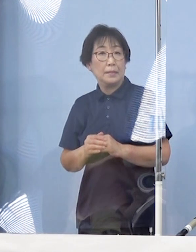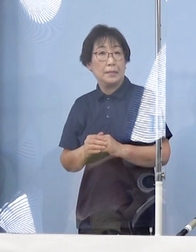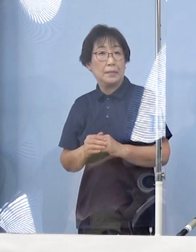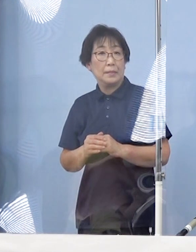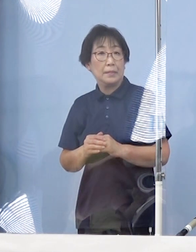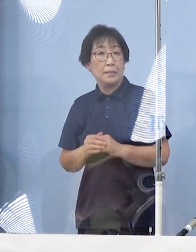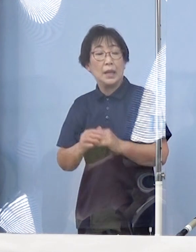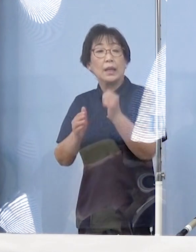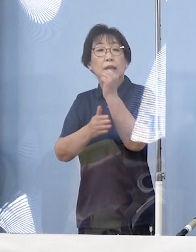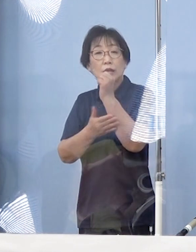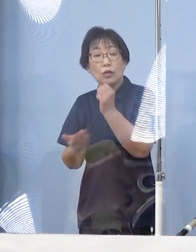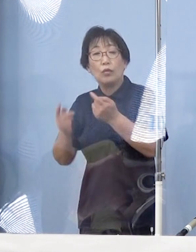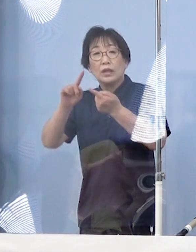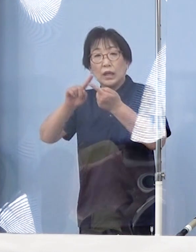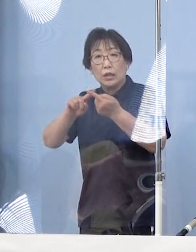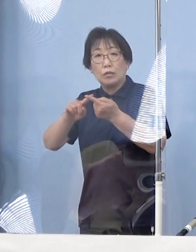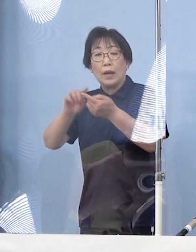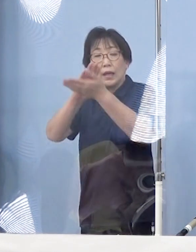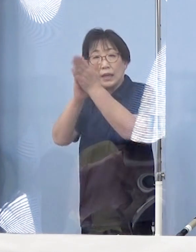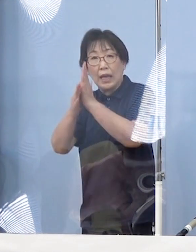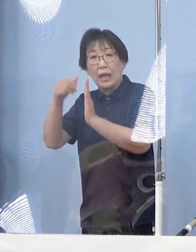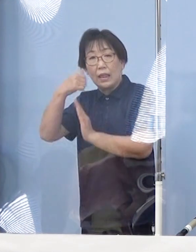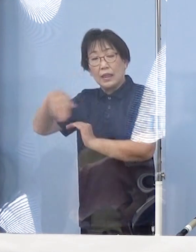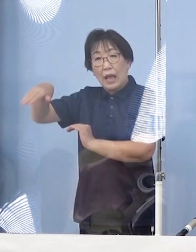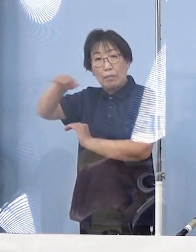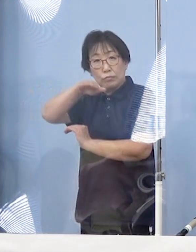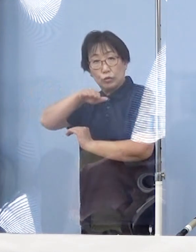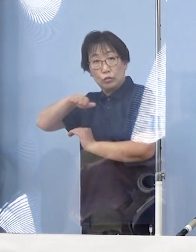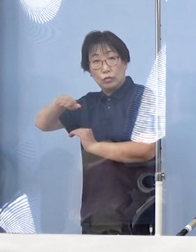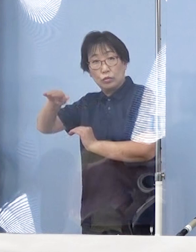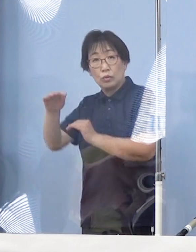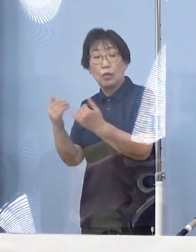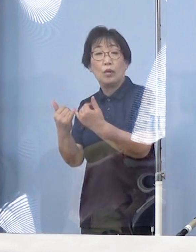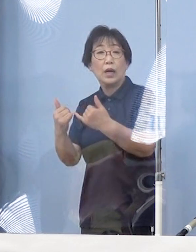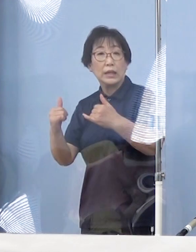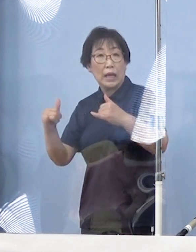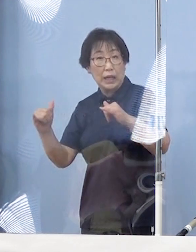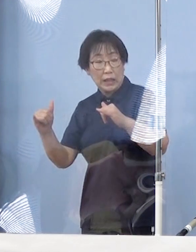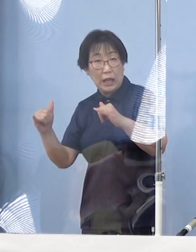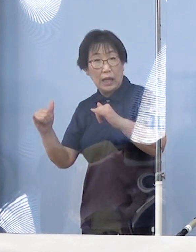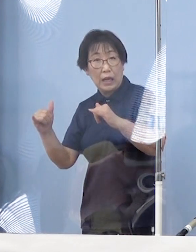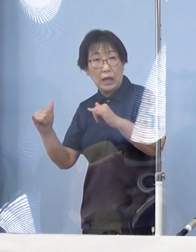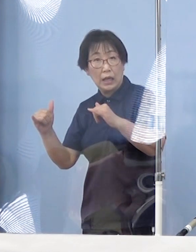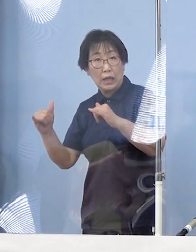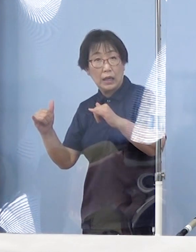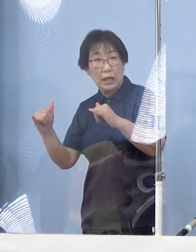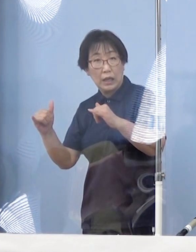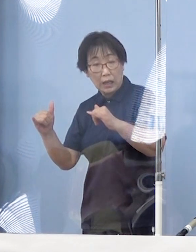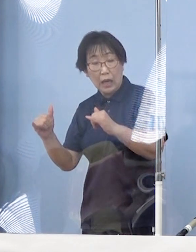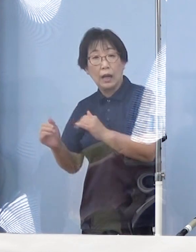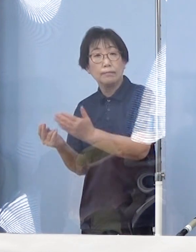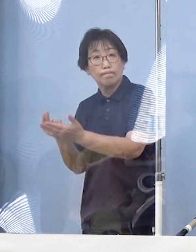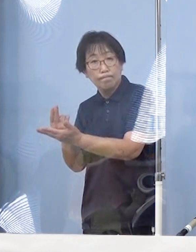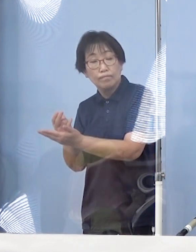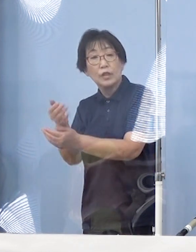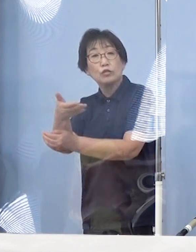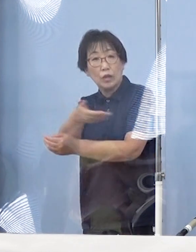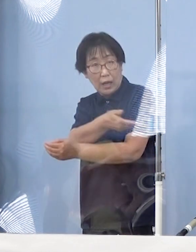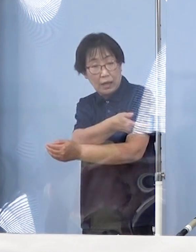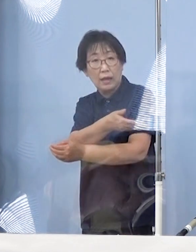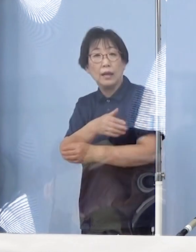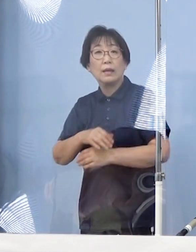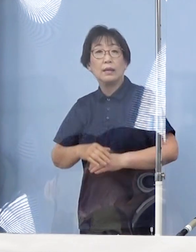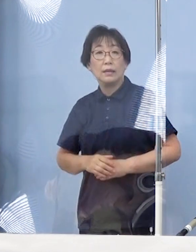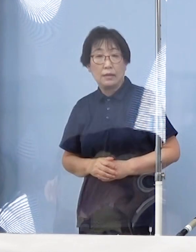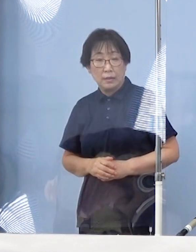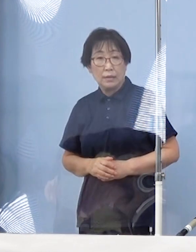の県南部の感染者の方々のために今活動しているというのではないでしょうか。 はい、あの現時点